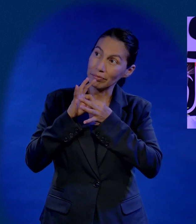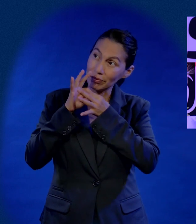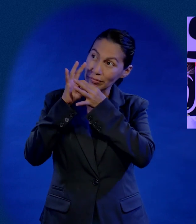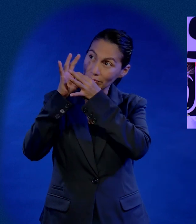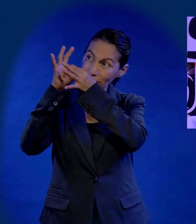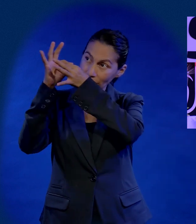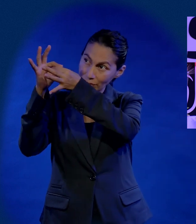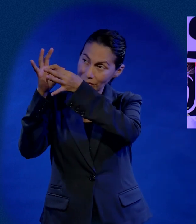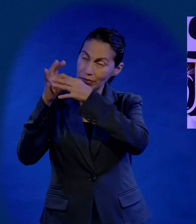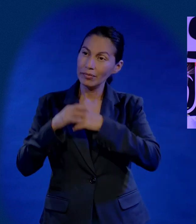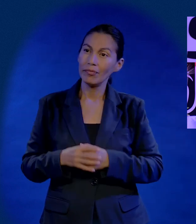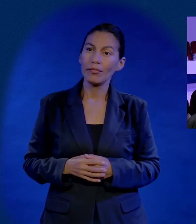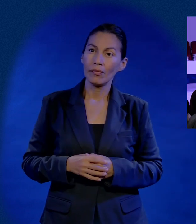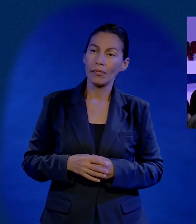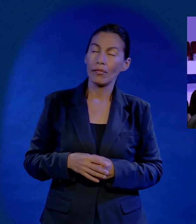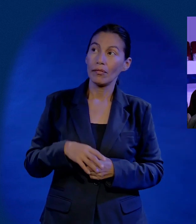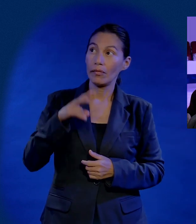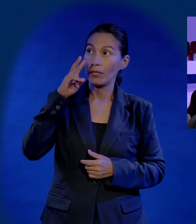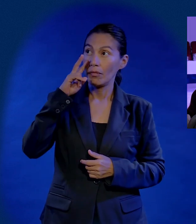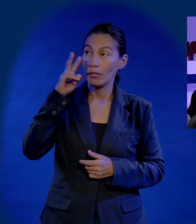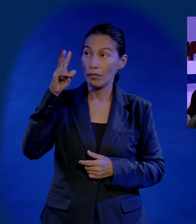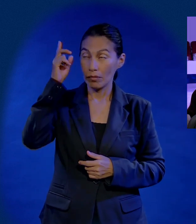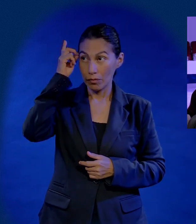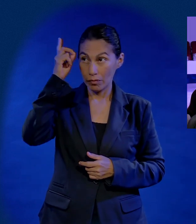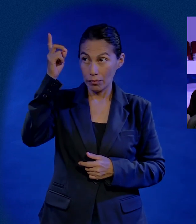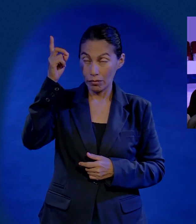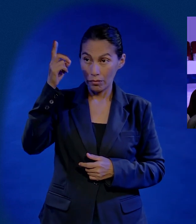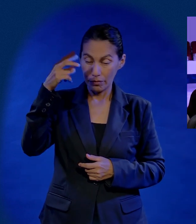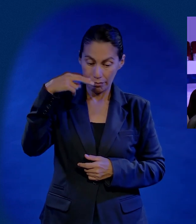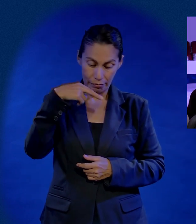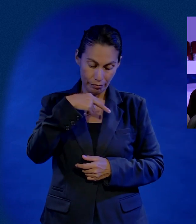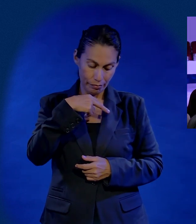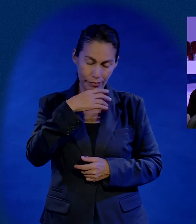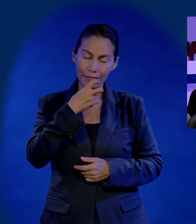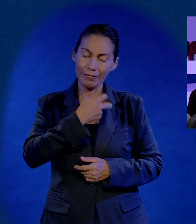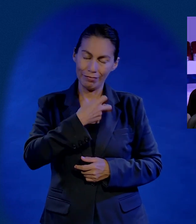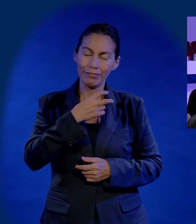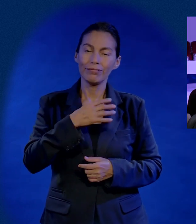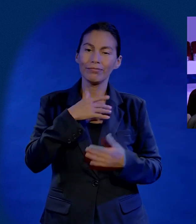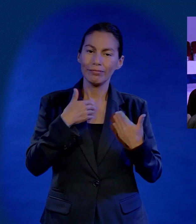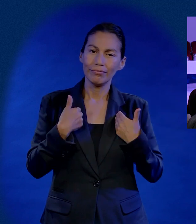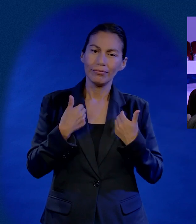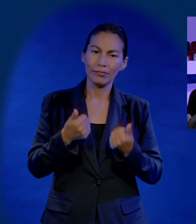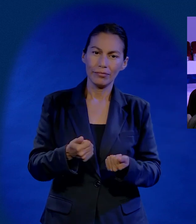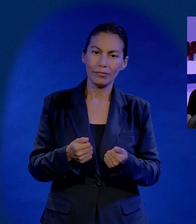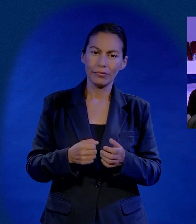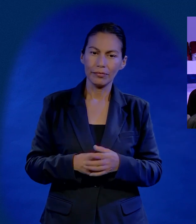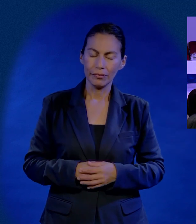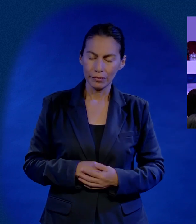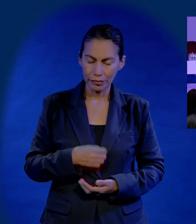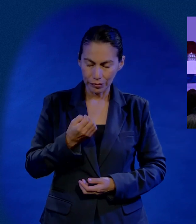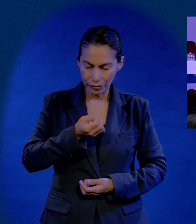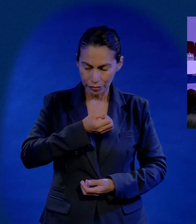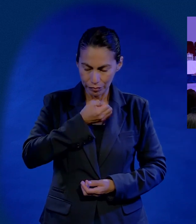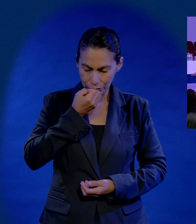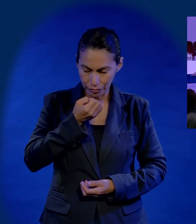podamos salir confiados y libertados en Jesucristo, viendo lo que Dios ve.